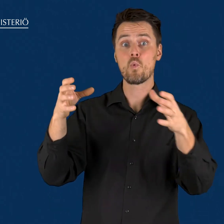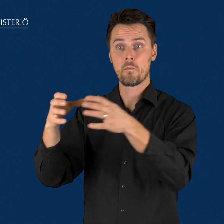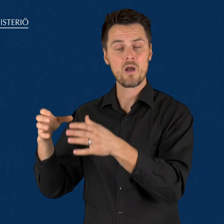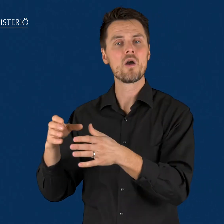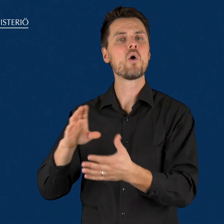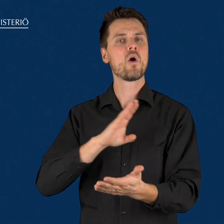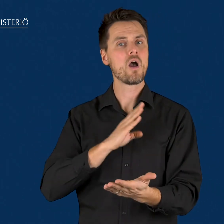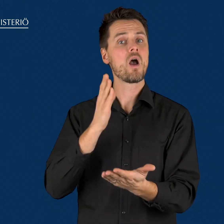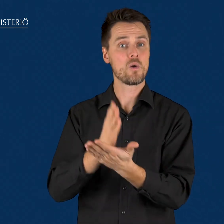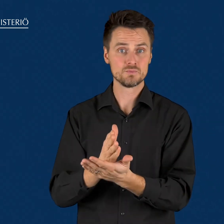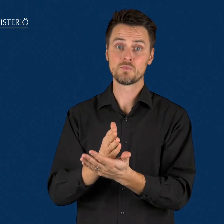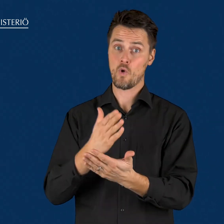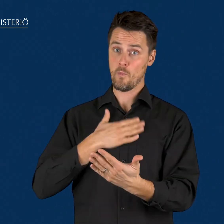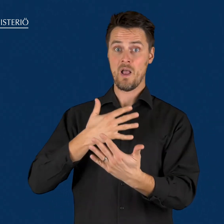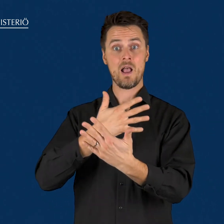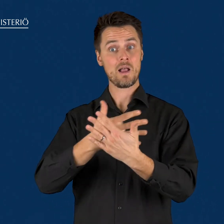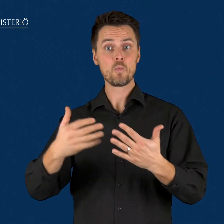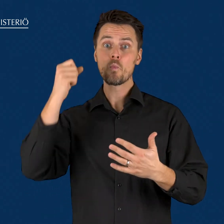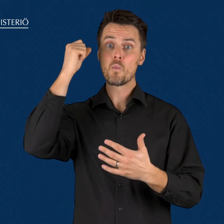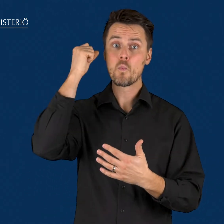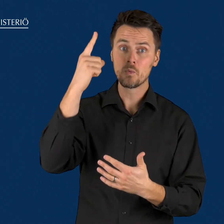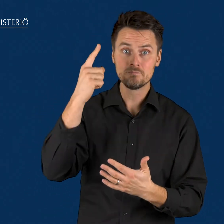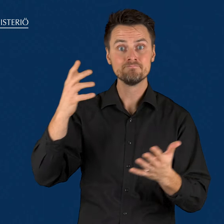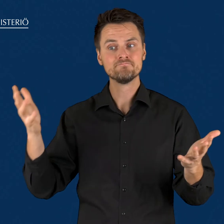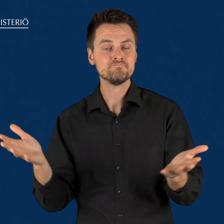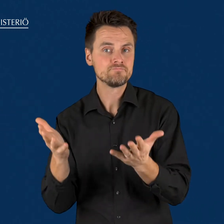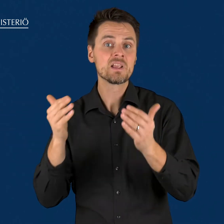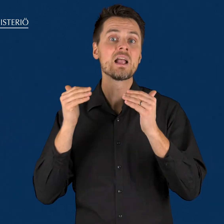oikeus ylläpitää ja kehittää omaa kieltään ja kulttuuriaan.